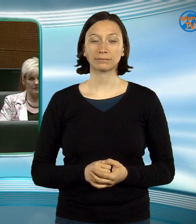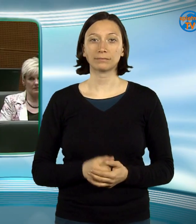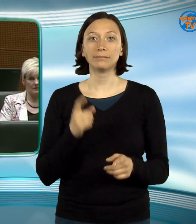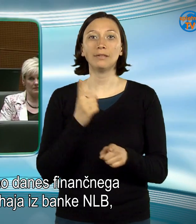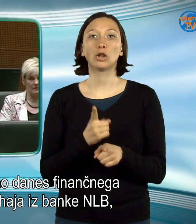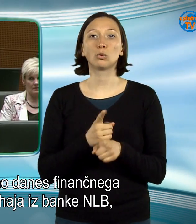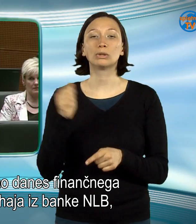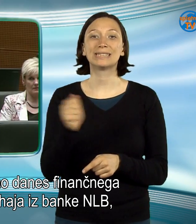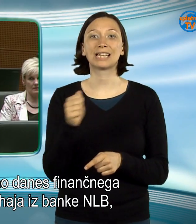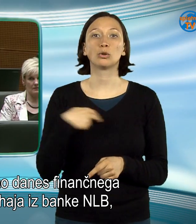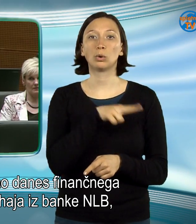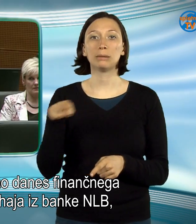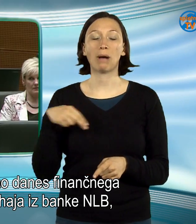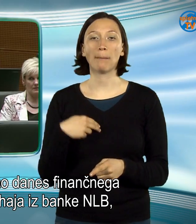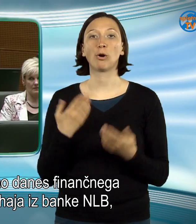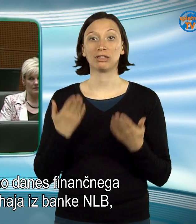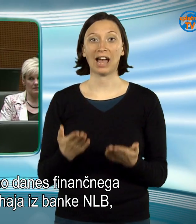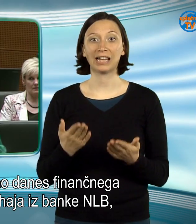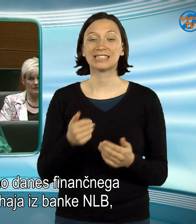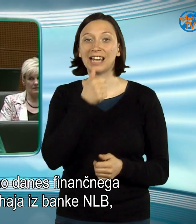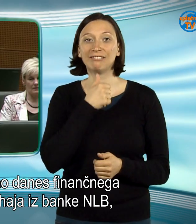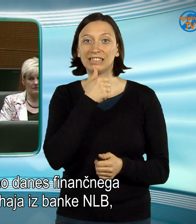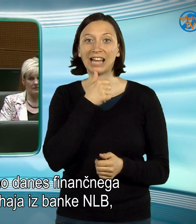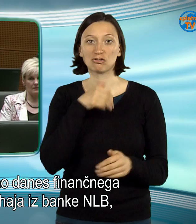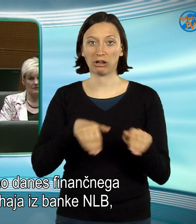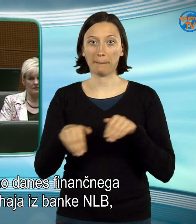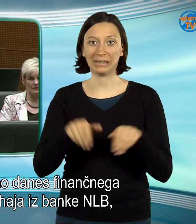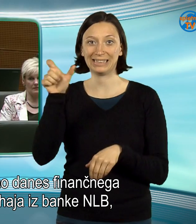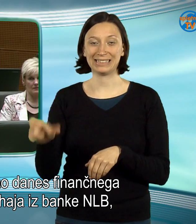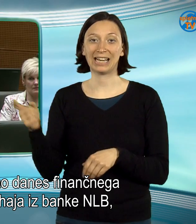Tudi zato imamo danes finančnega